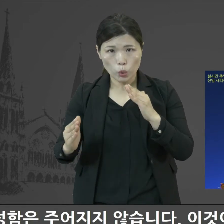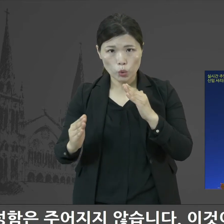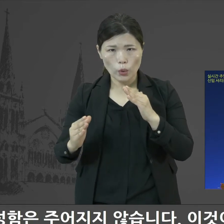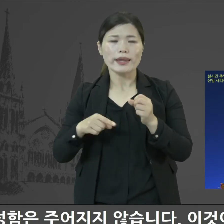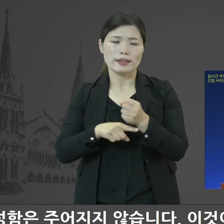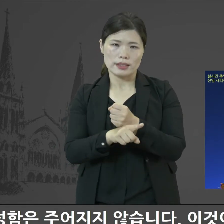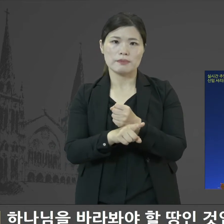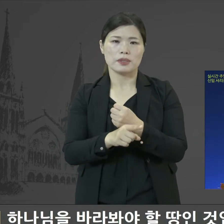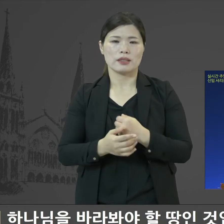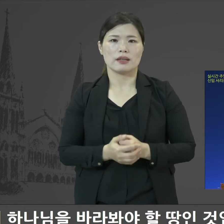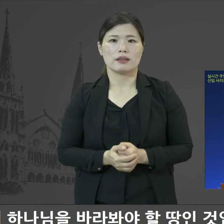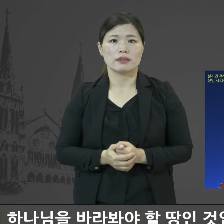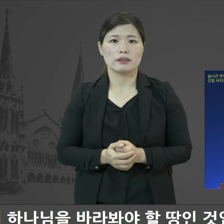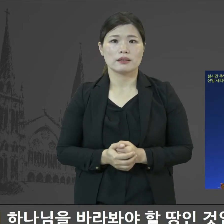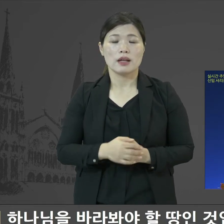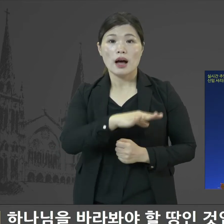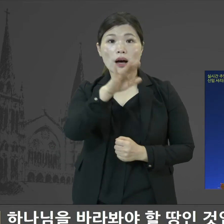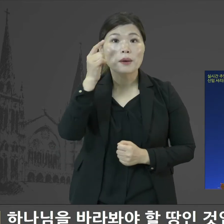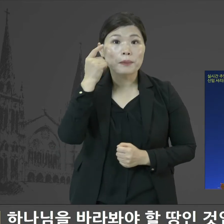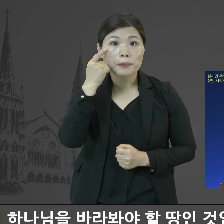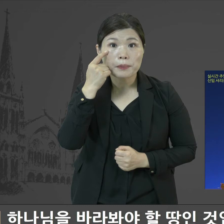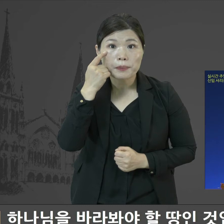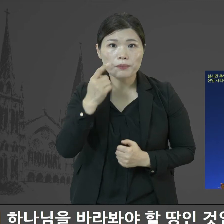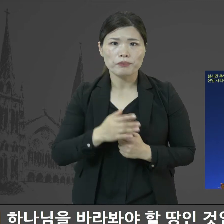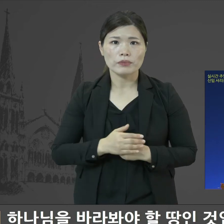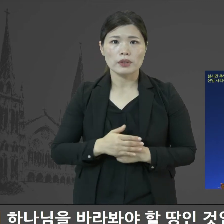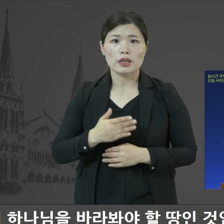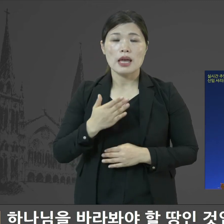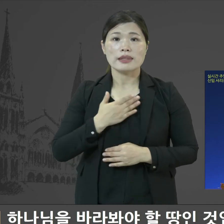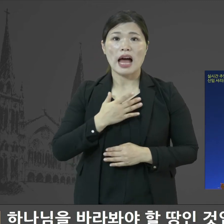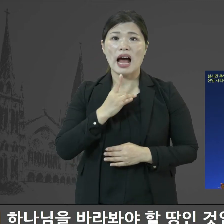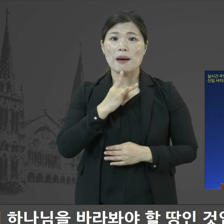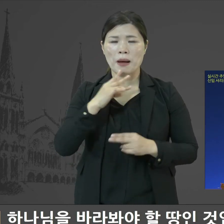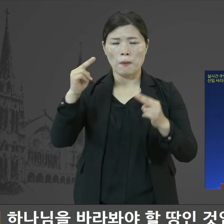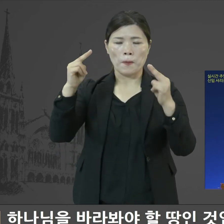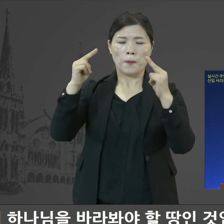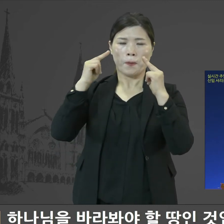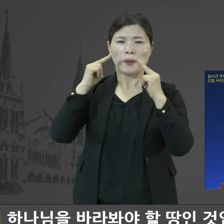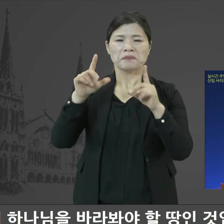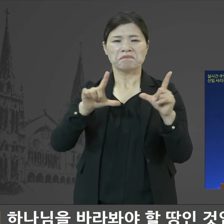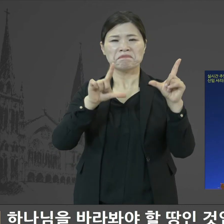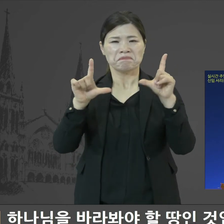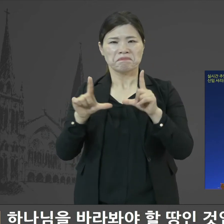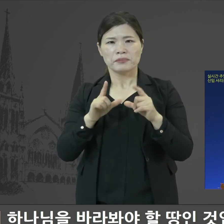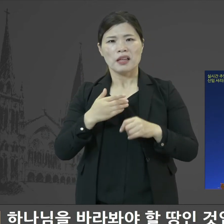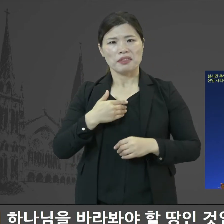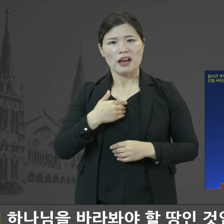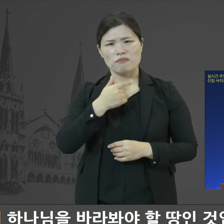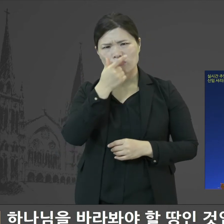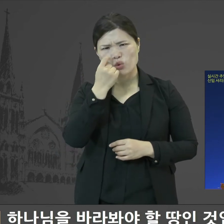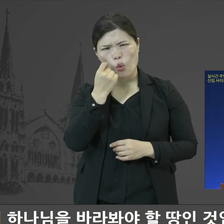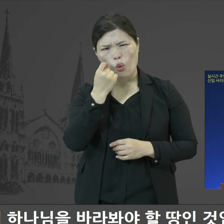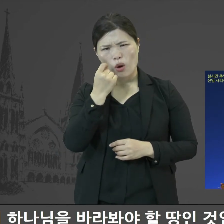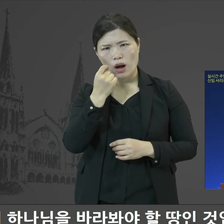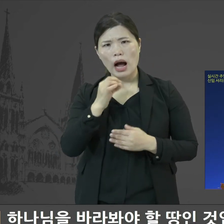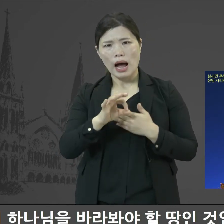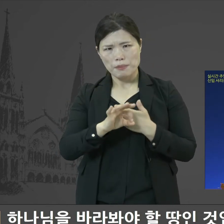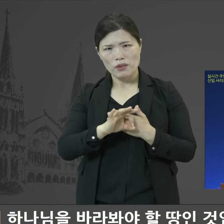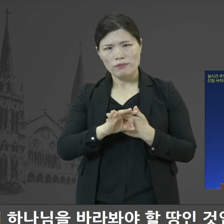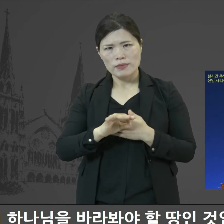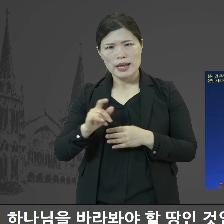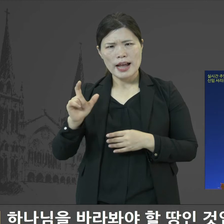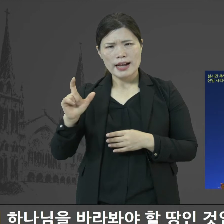뜻입니다. 한번 생각해 보십시오. 예전에는 나만 보고 살았습니다. 내가 부족해 보이면 강한